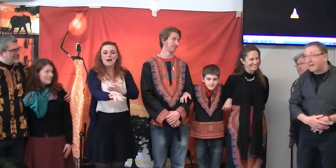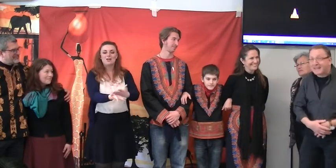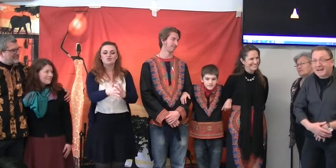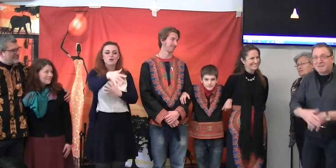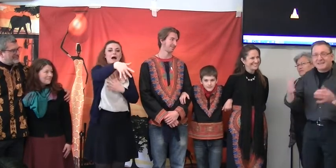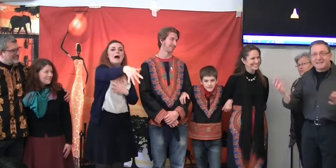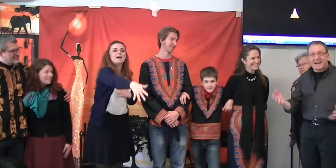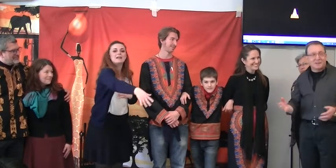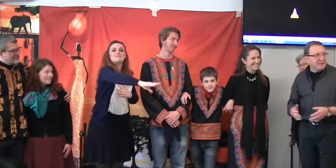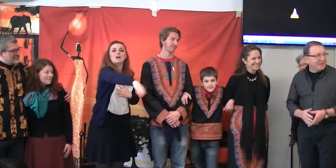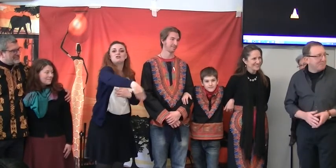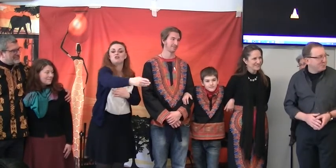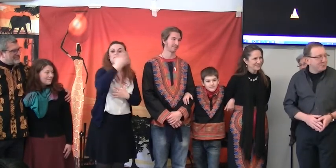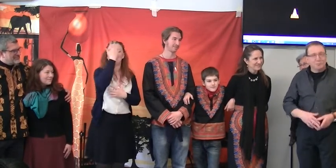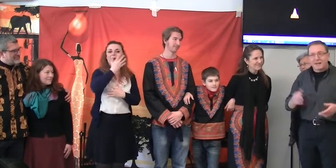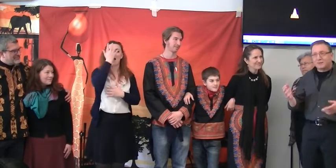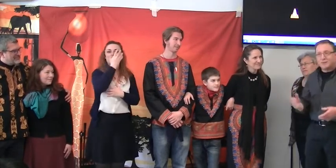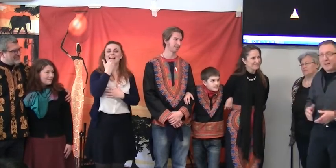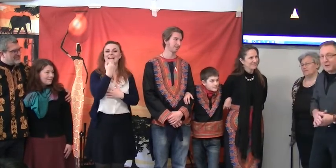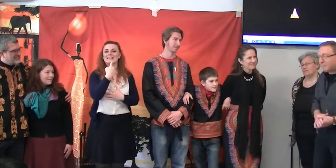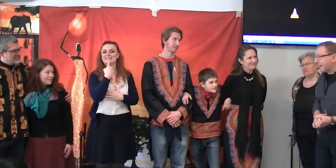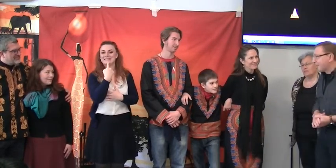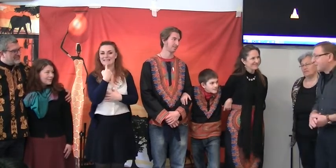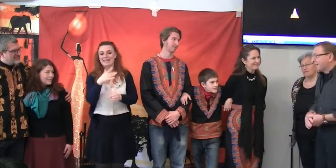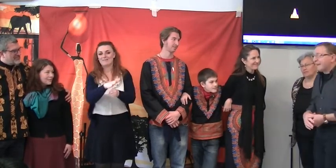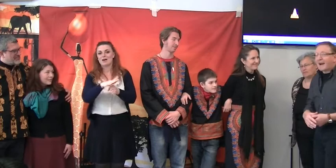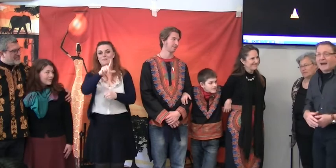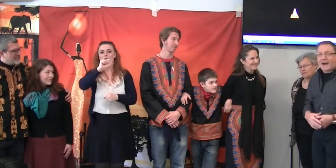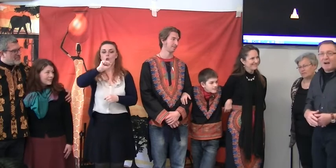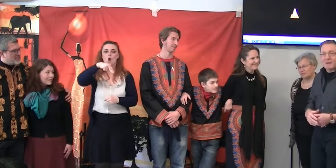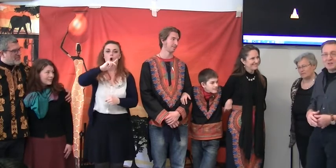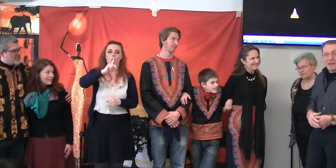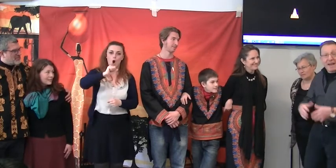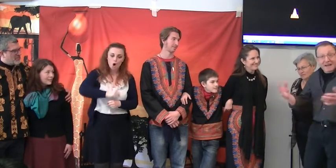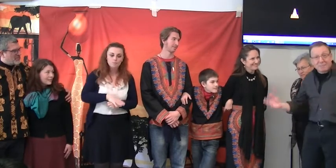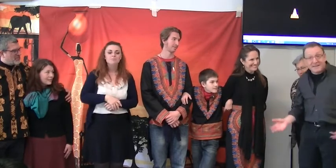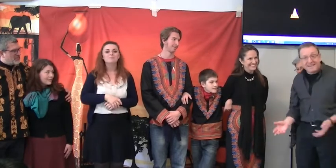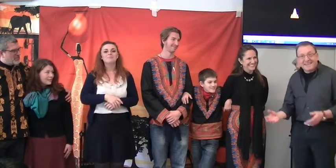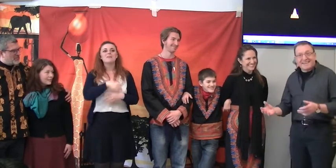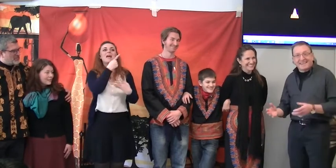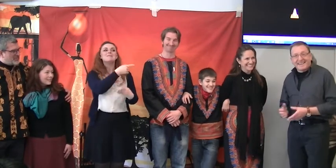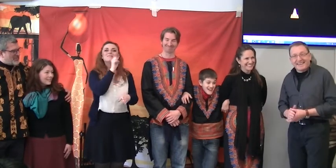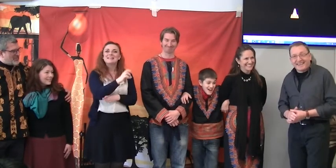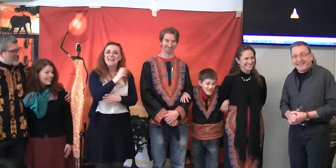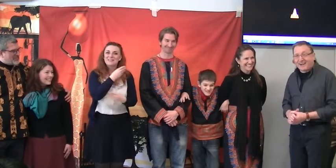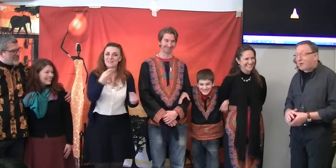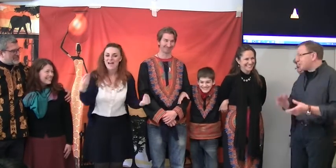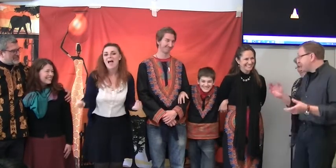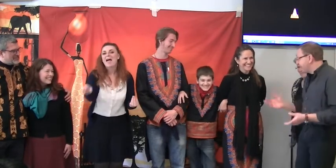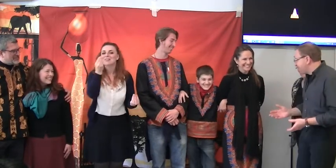noi siamo eternamente grato, perché è un posto stupendo dove mi hanno imparato a mangiare i vermi,